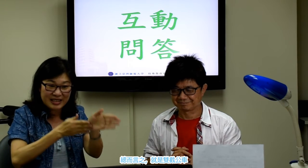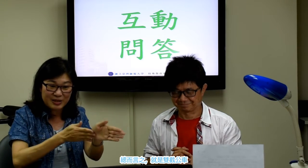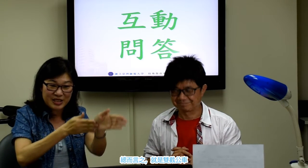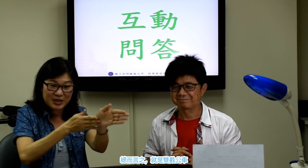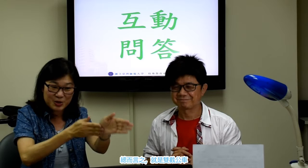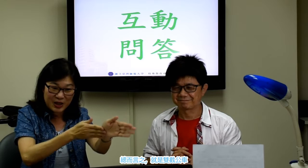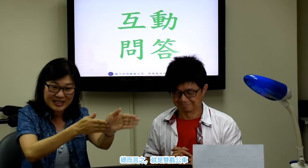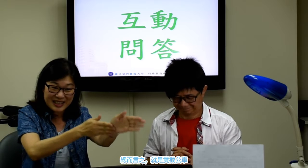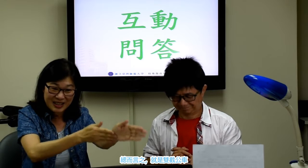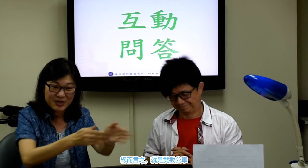是双捷公车。